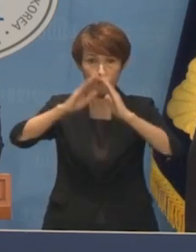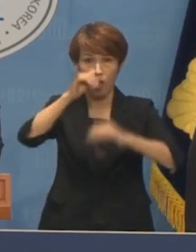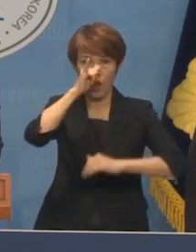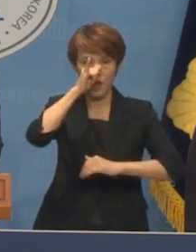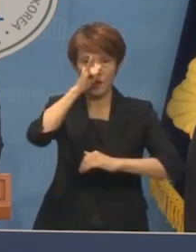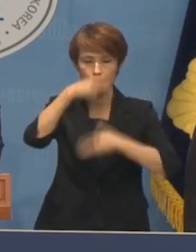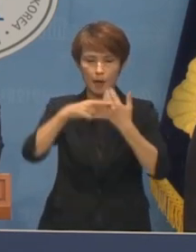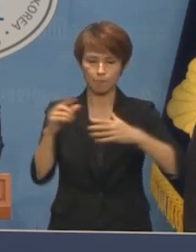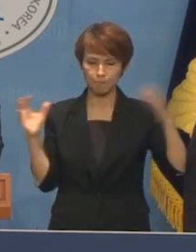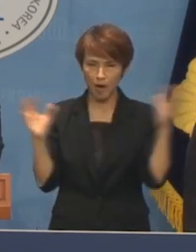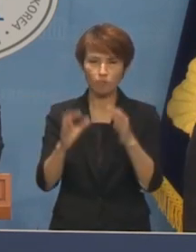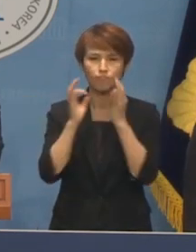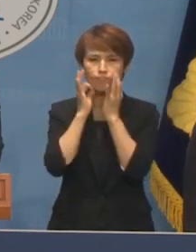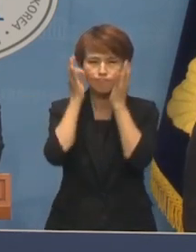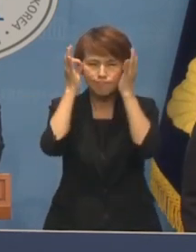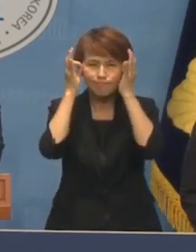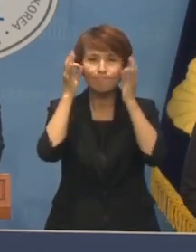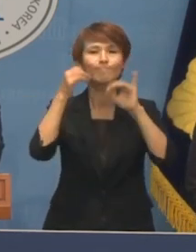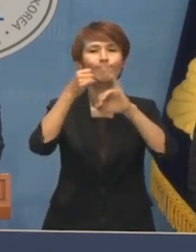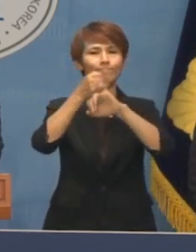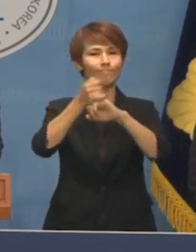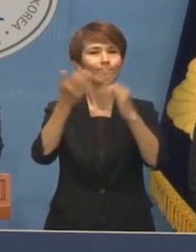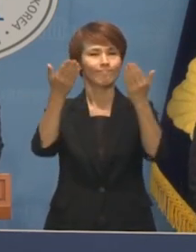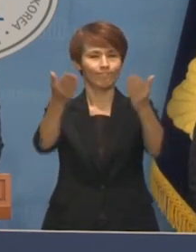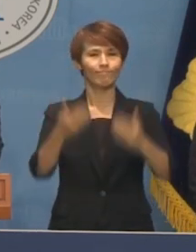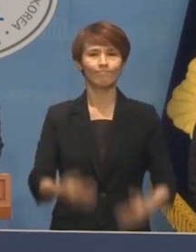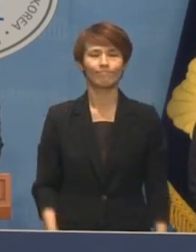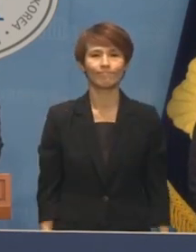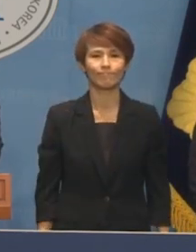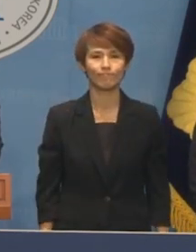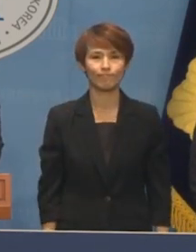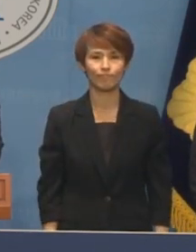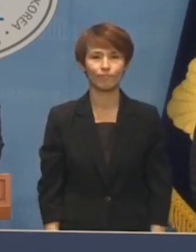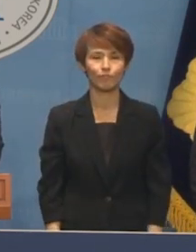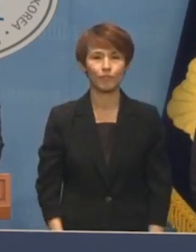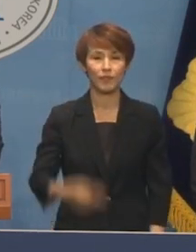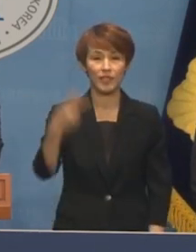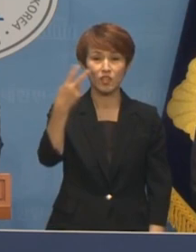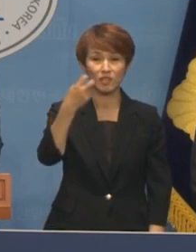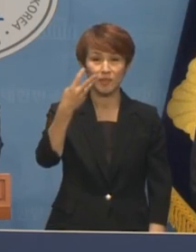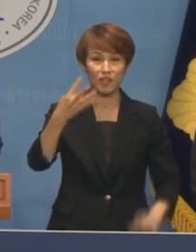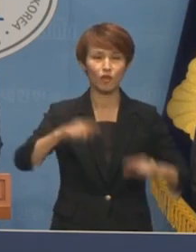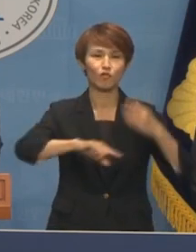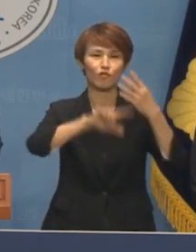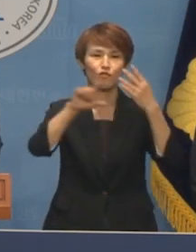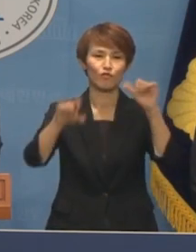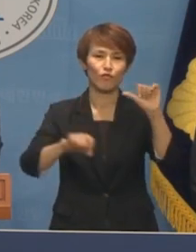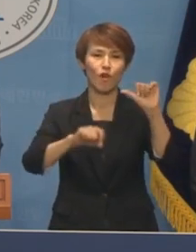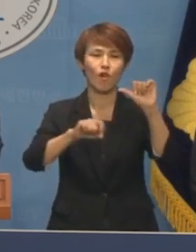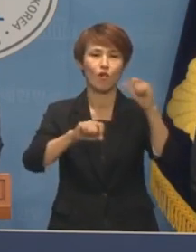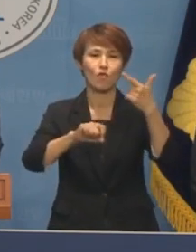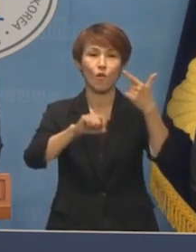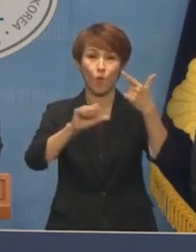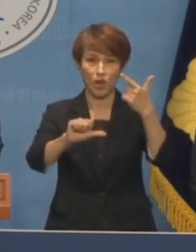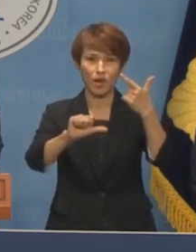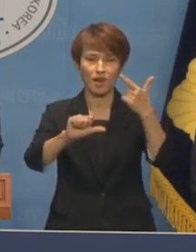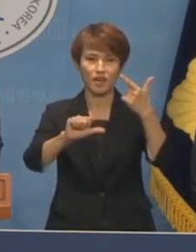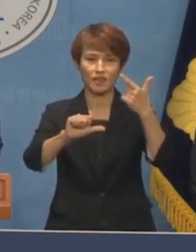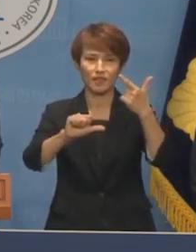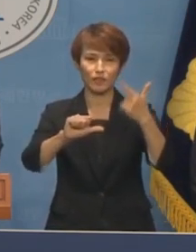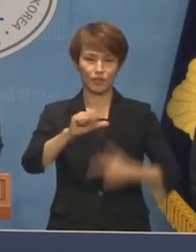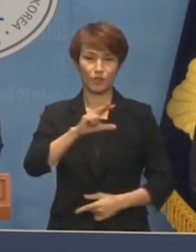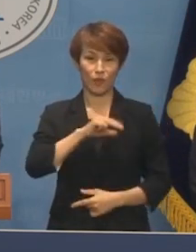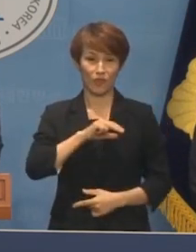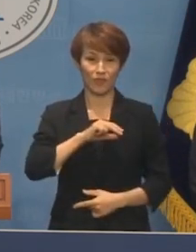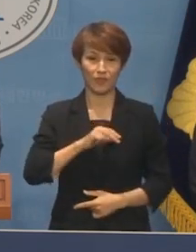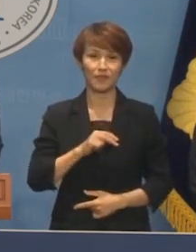한마음 한뜻으로 노력할 것을 국민 여러분께 다짐합니다. 2024년 6월 5일 더불어민주당 여수갑